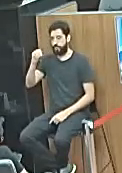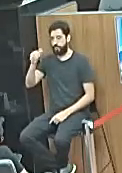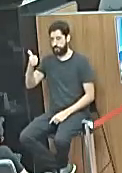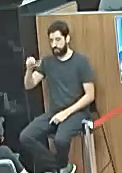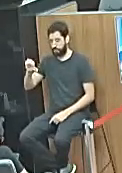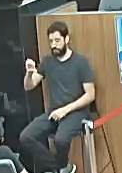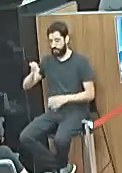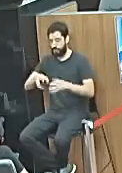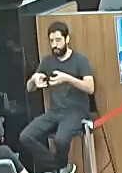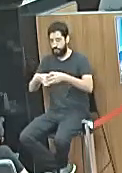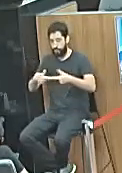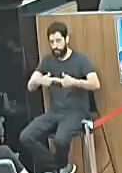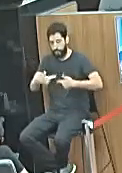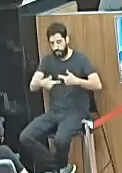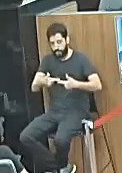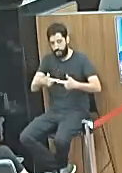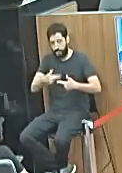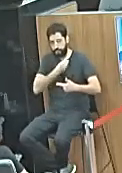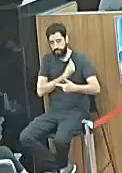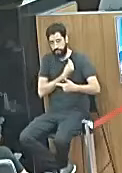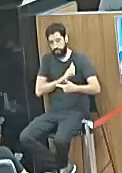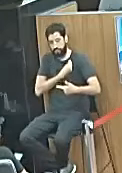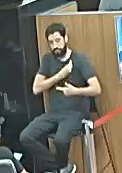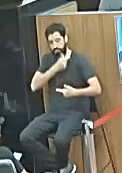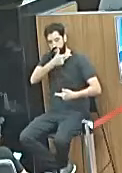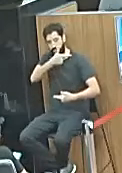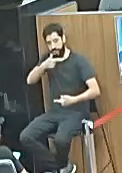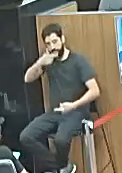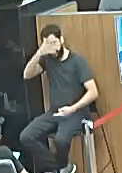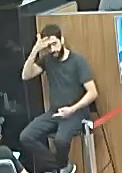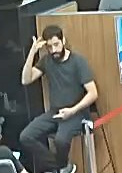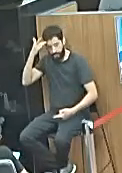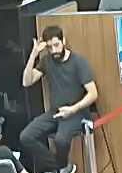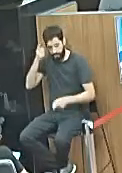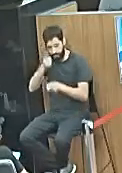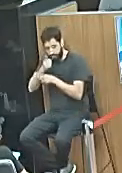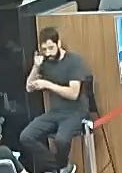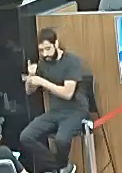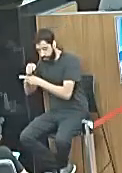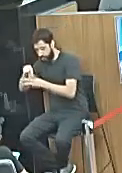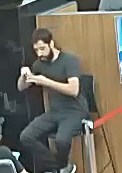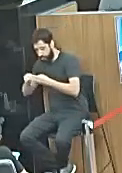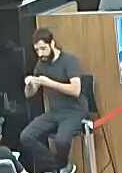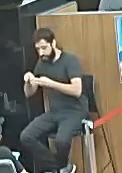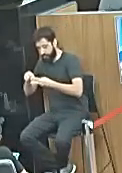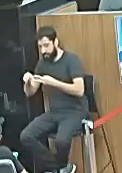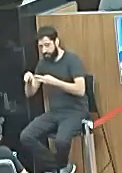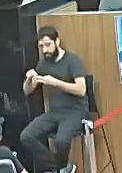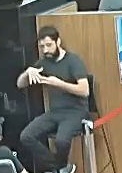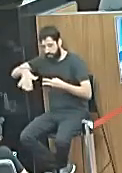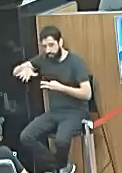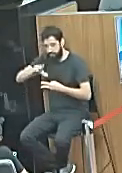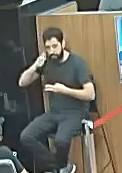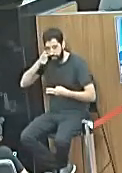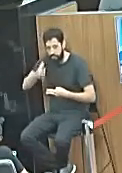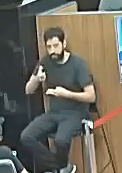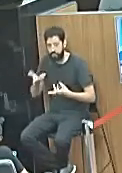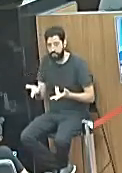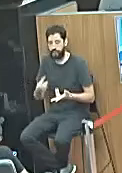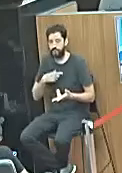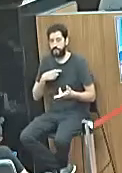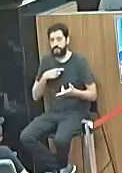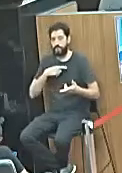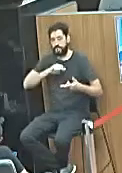grupo de trabalho com a participação de 27 pessoas e identificou duas áreas de interesse que conformarão os